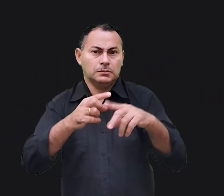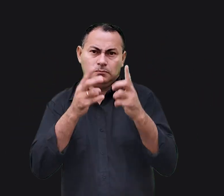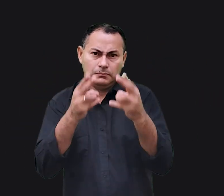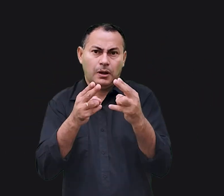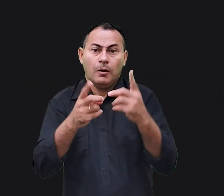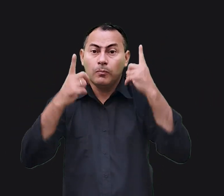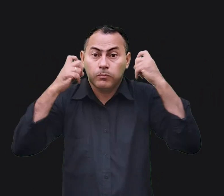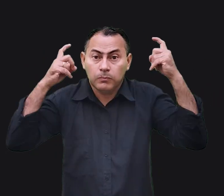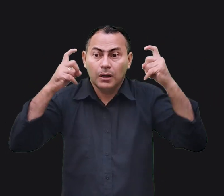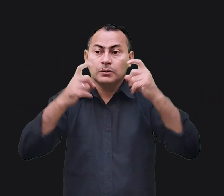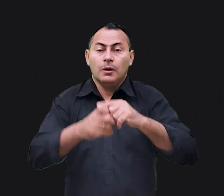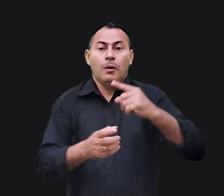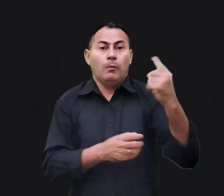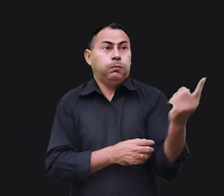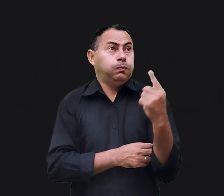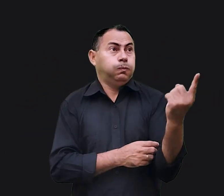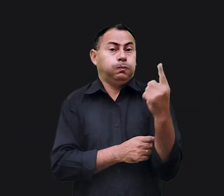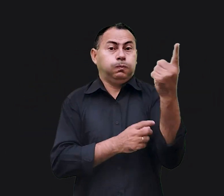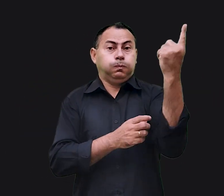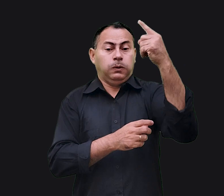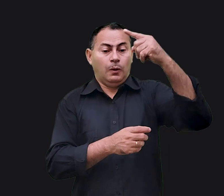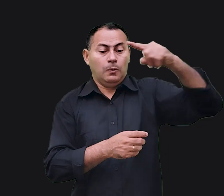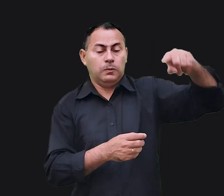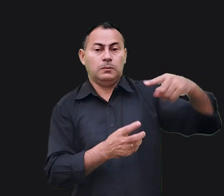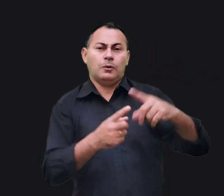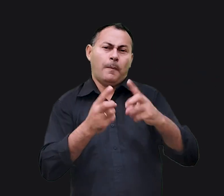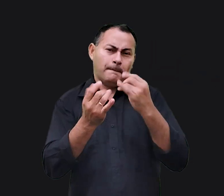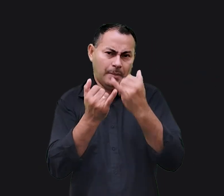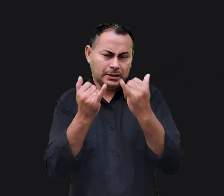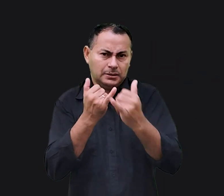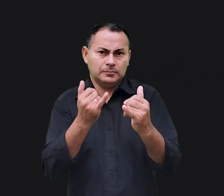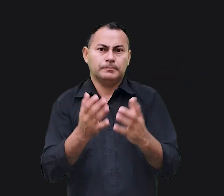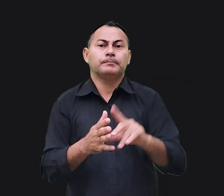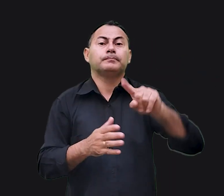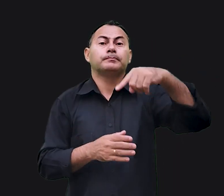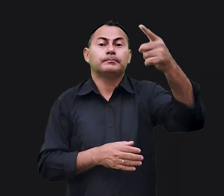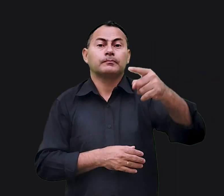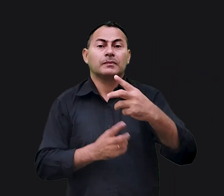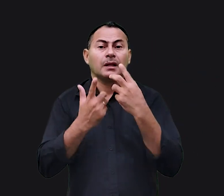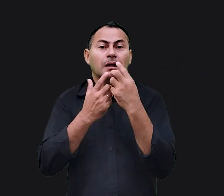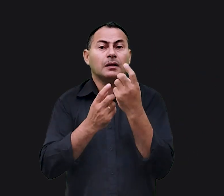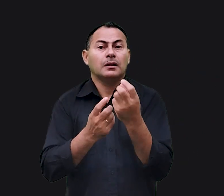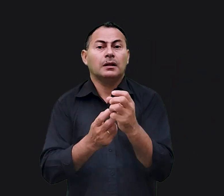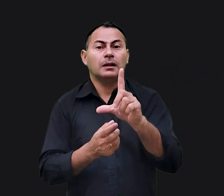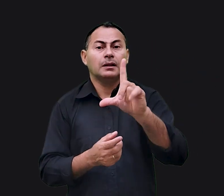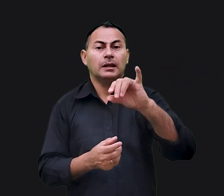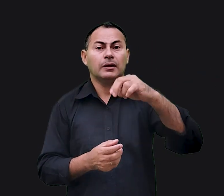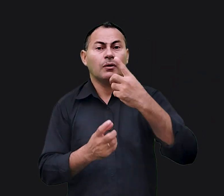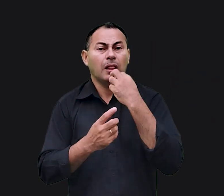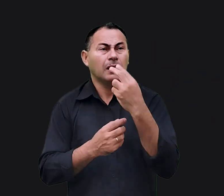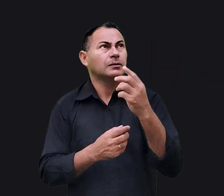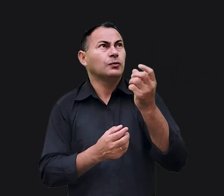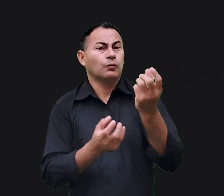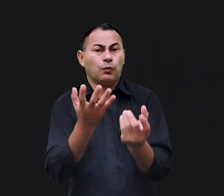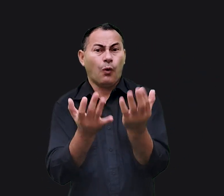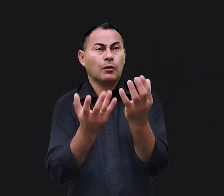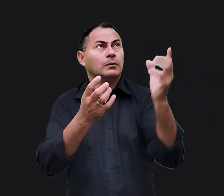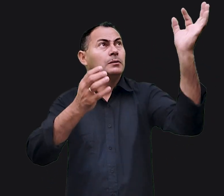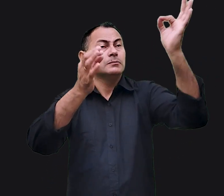o barulho de um furacão ou alguma coisa parecida. Depois disso, línguas de fogo vieram, se separaram e desceram